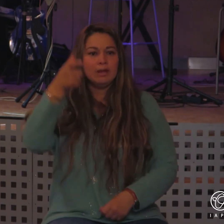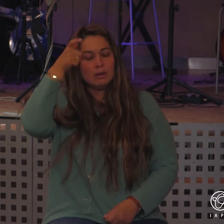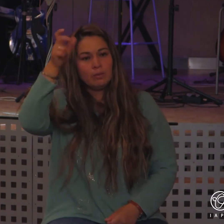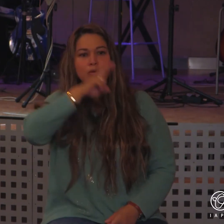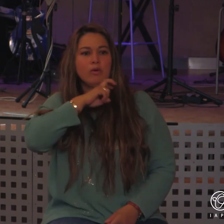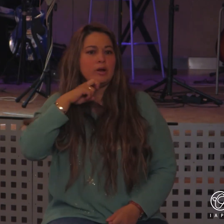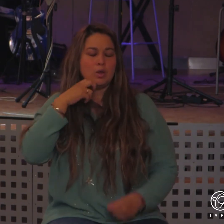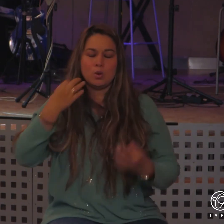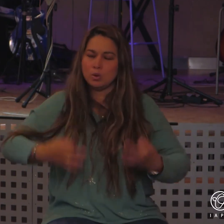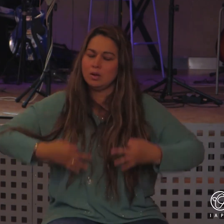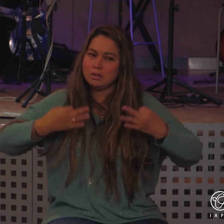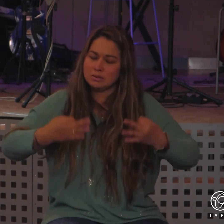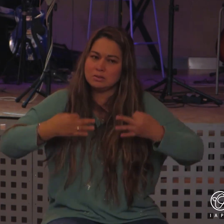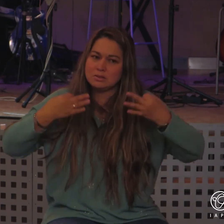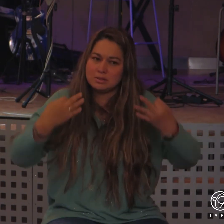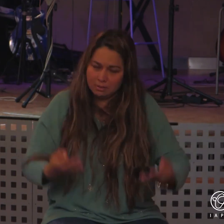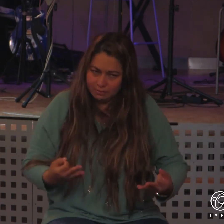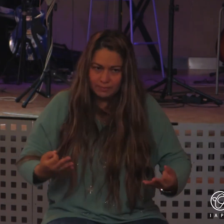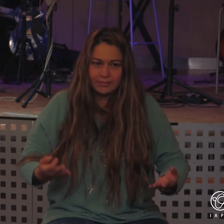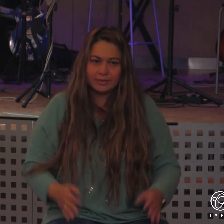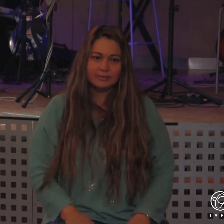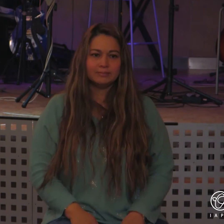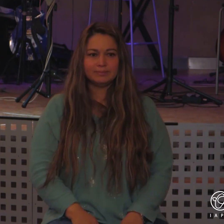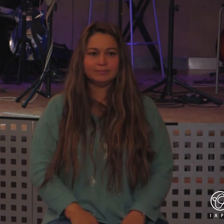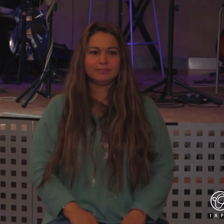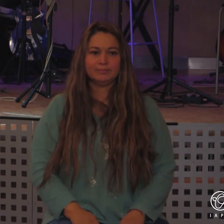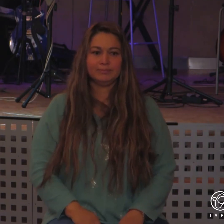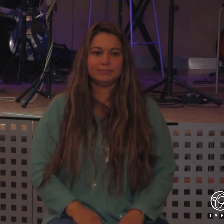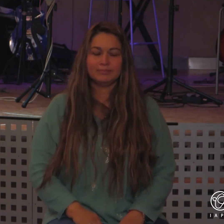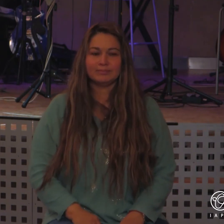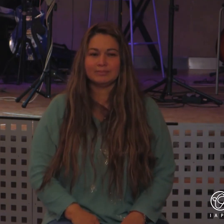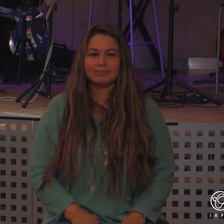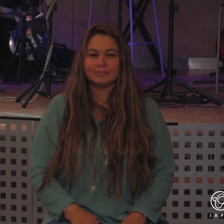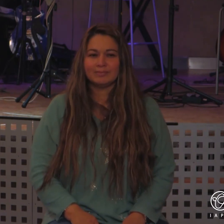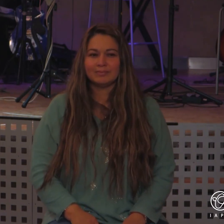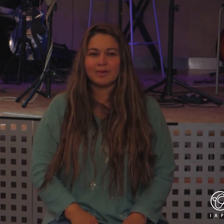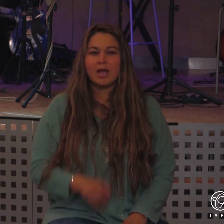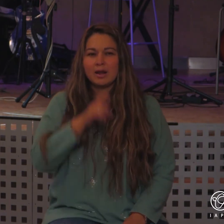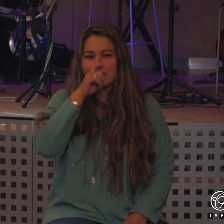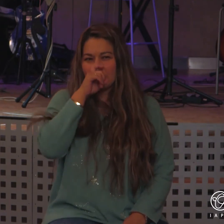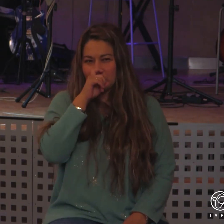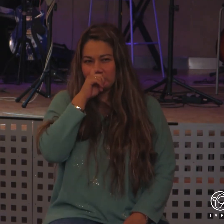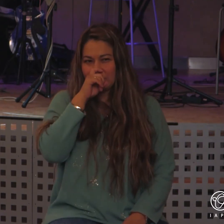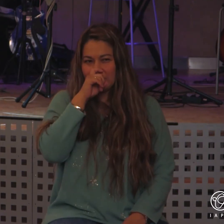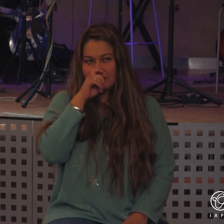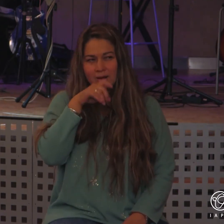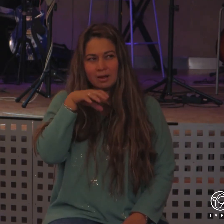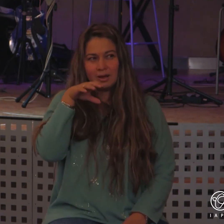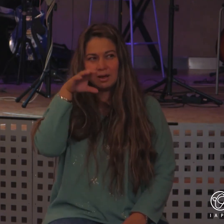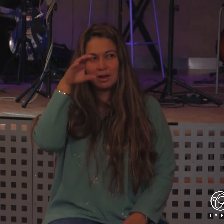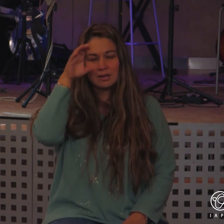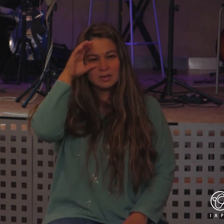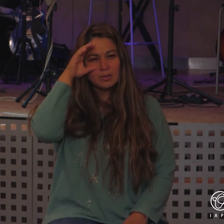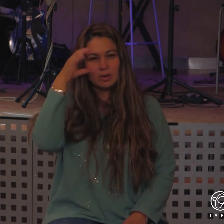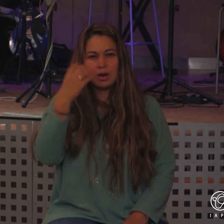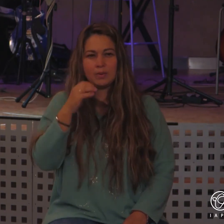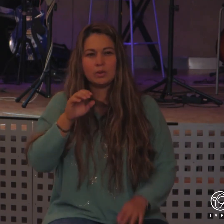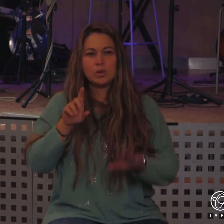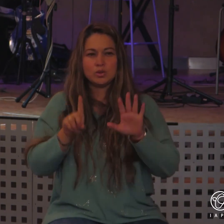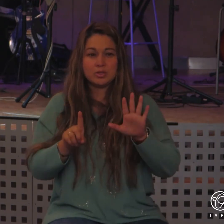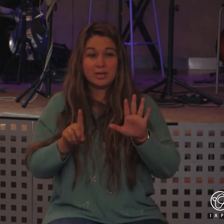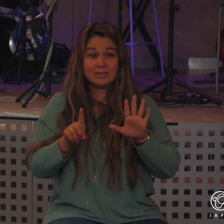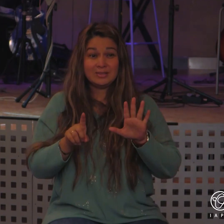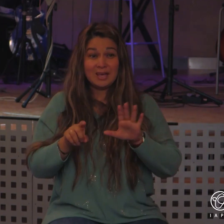Y como digo, ya le habían ganado batallas. Además, una batalla muy significativa. En el capítulo 6, creo que es, se llevaron el